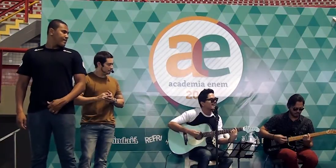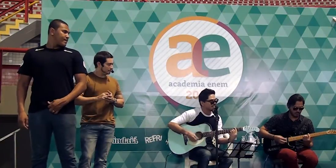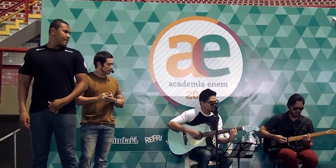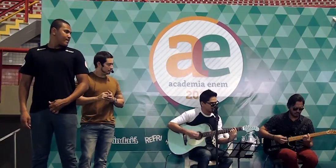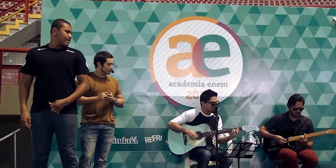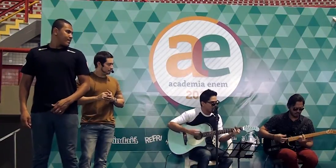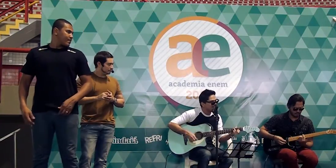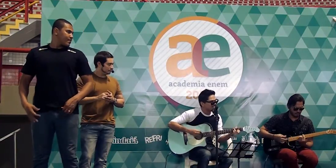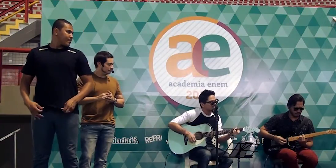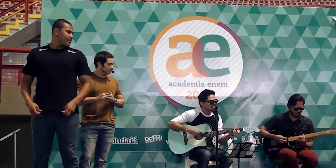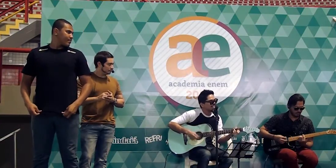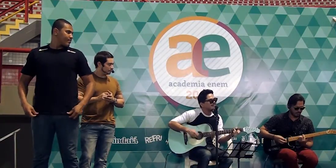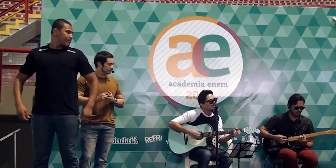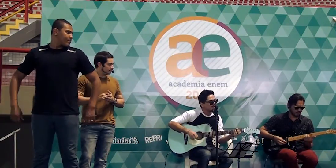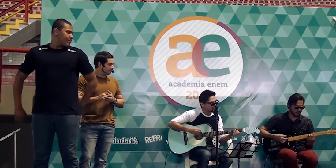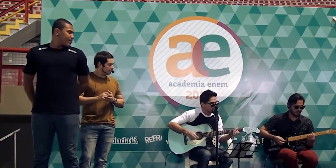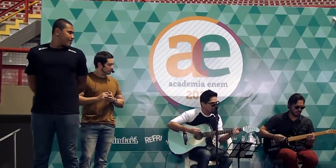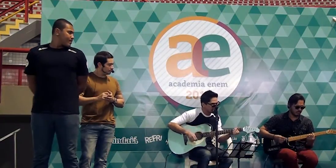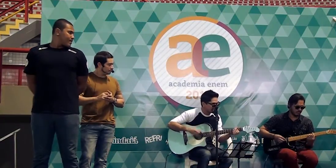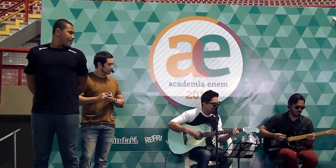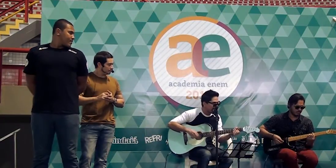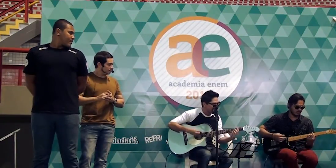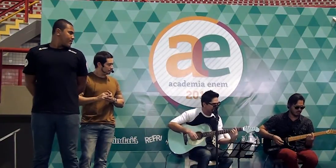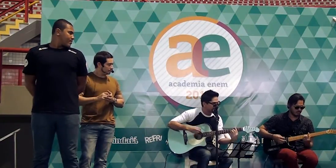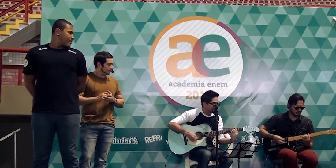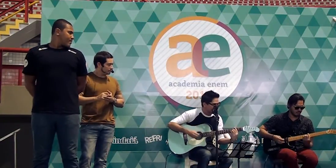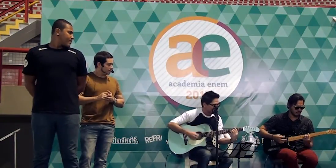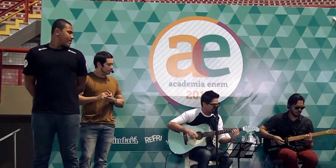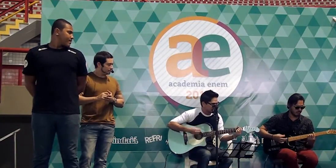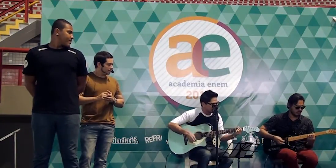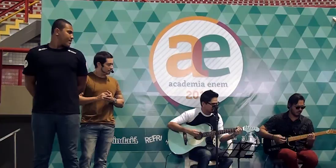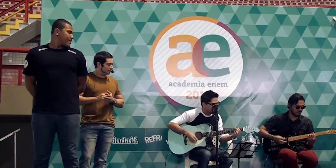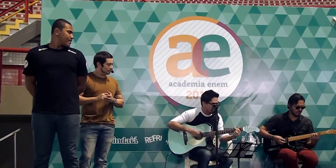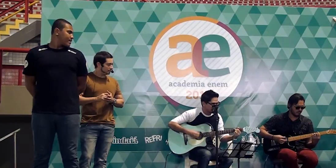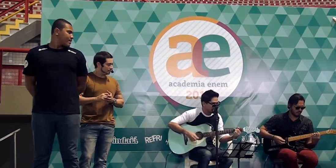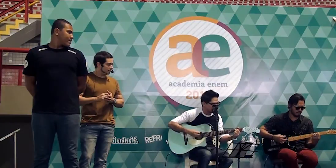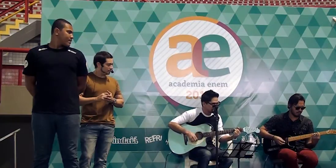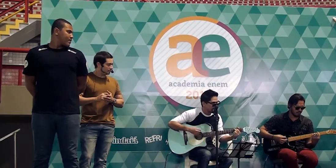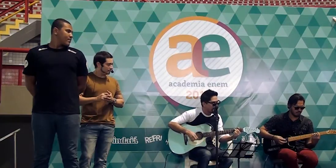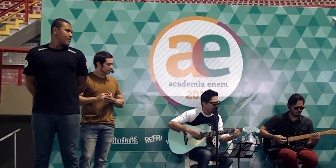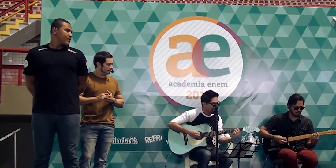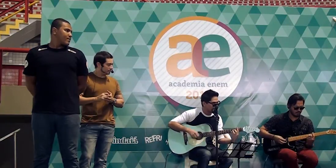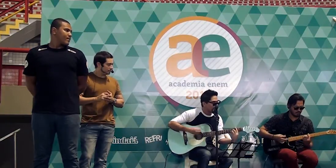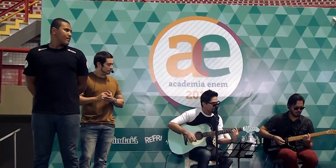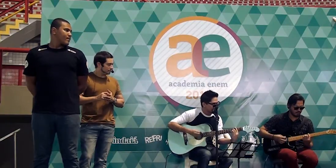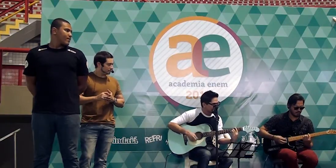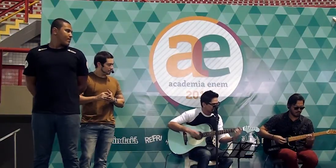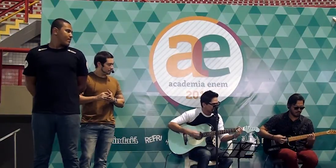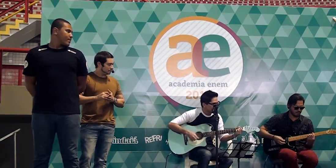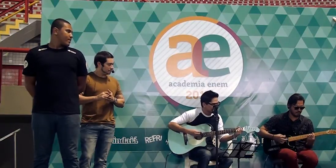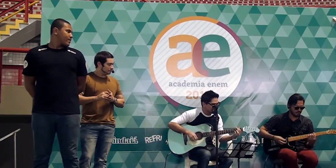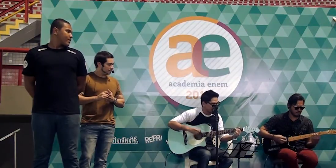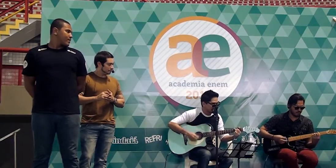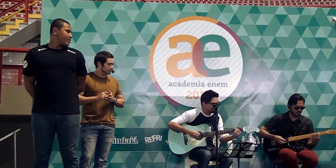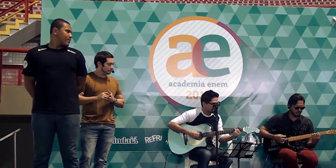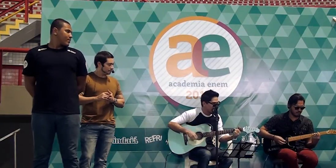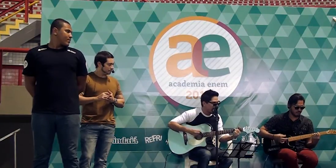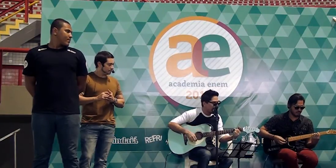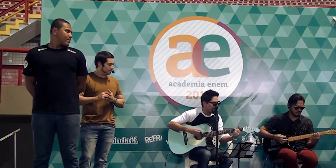derrubando reis, fazer comédia no cinema com as suas leis. Somos os filhos da revolução, somos burgueses